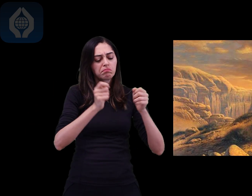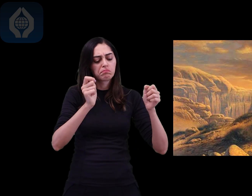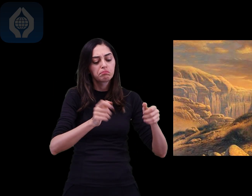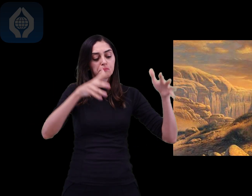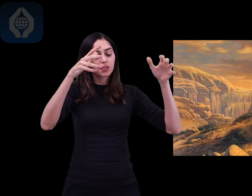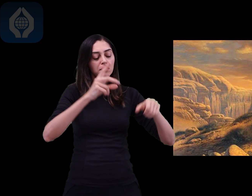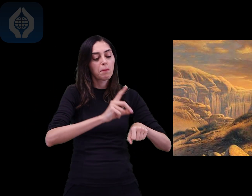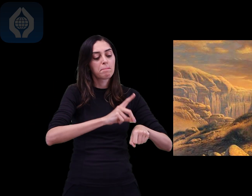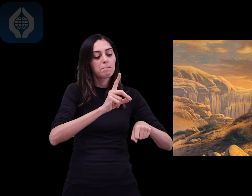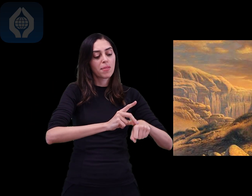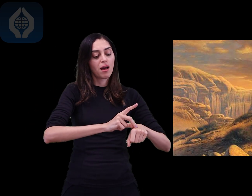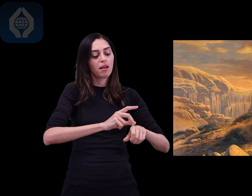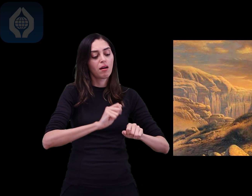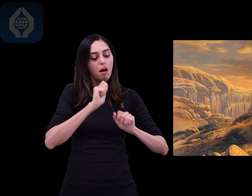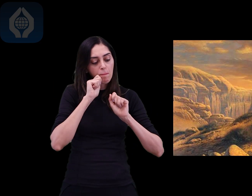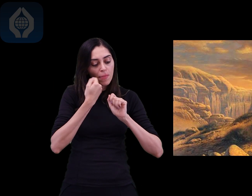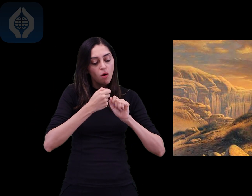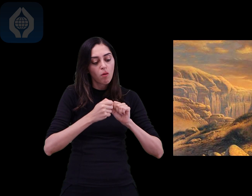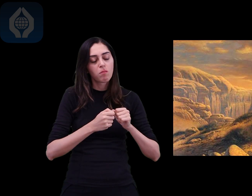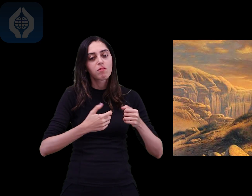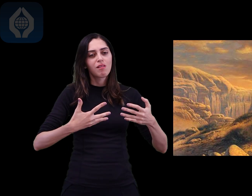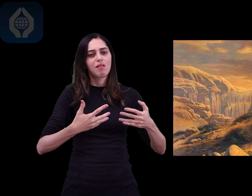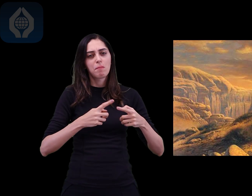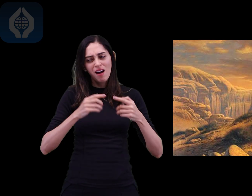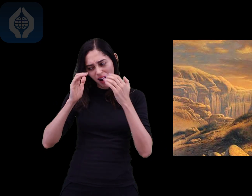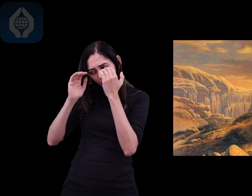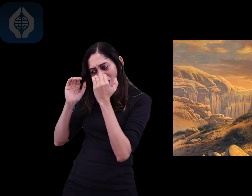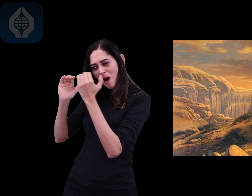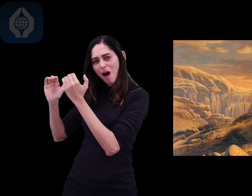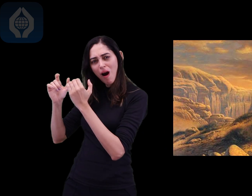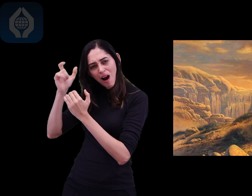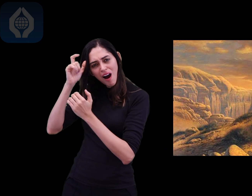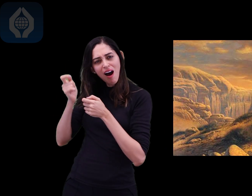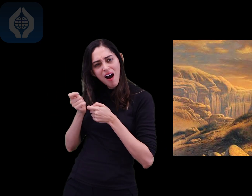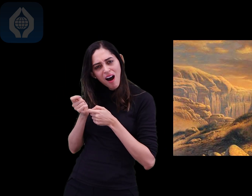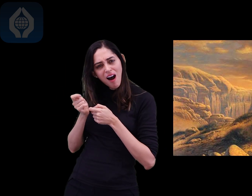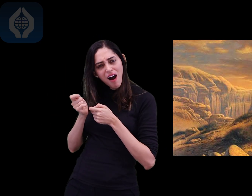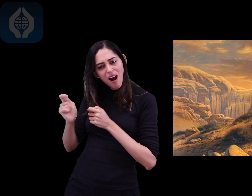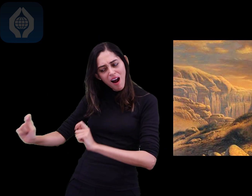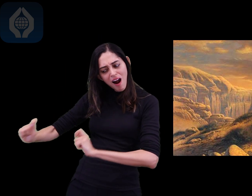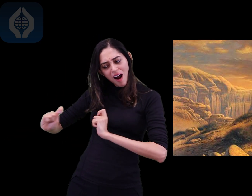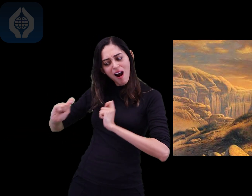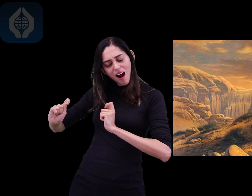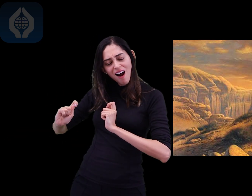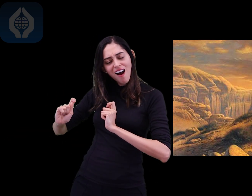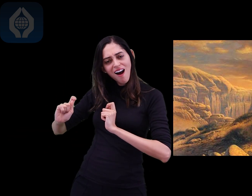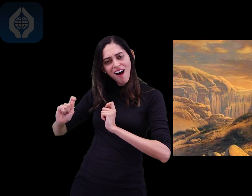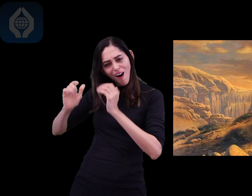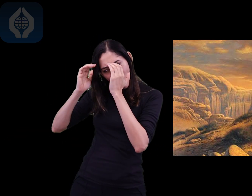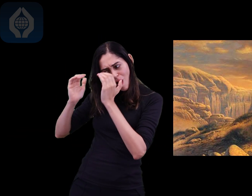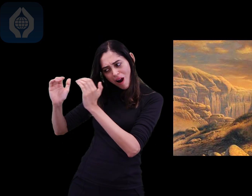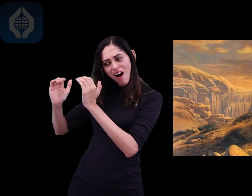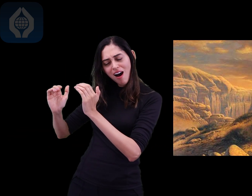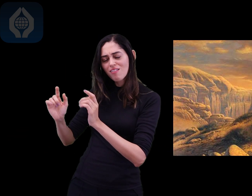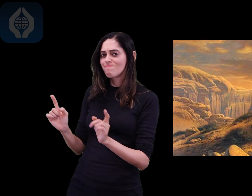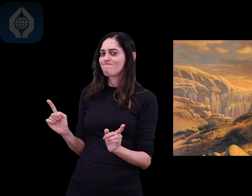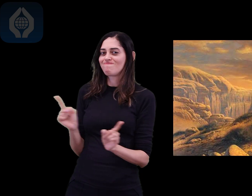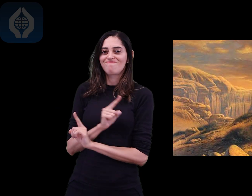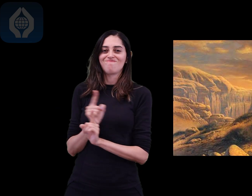ter transformado pedras em pão, mas não ia obedecer a Satanás. Não iria fazer coisa